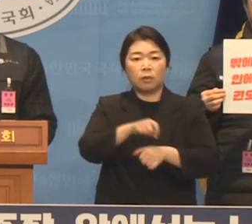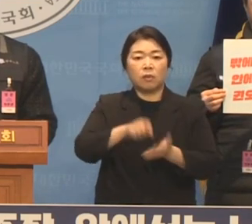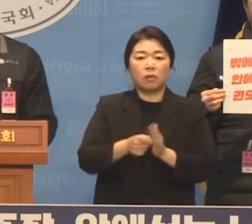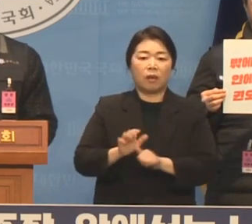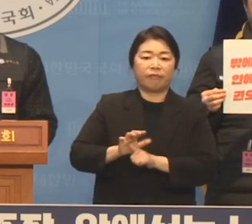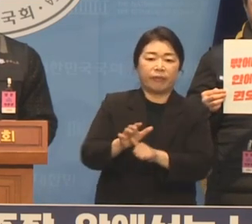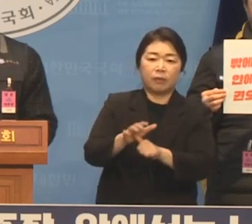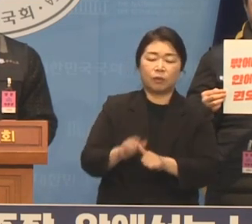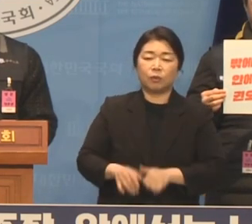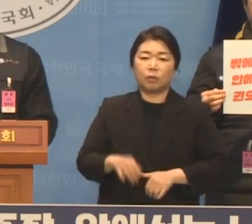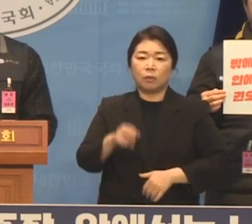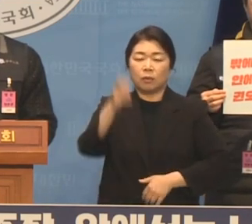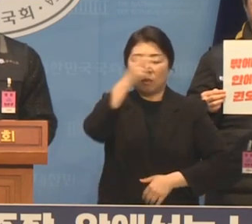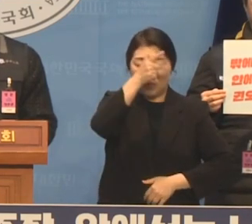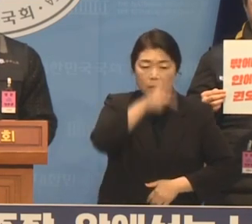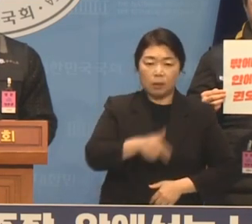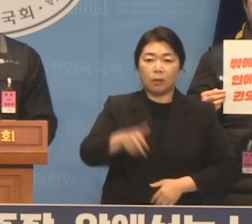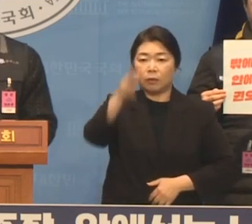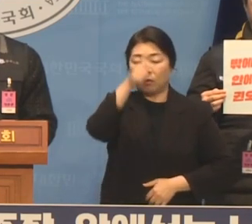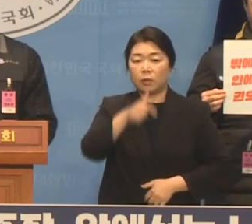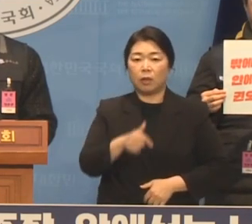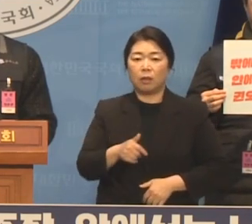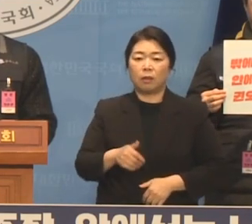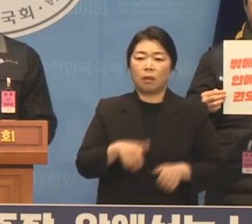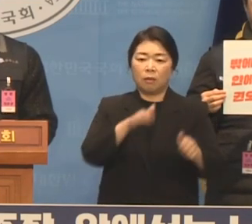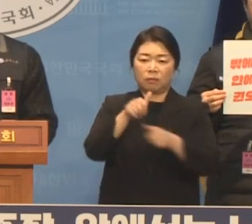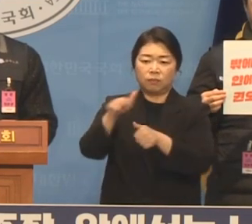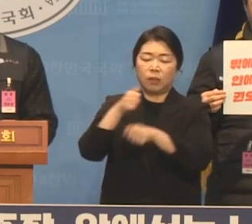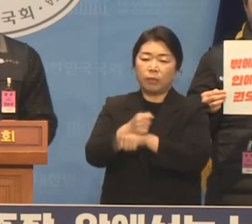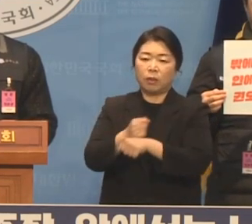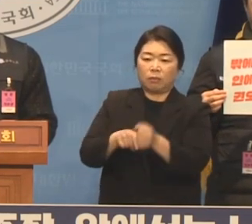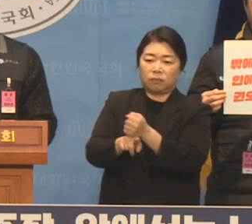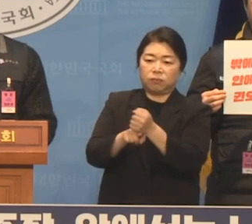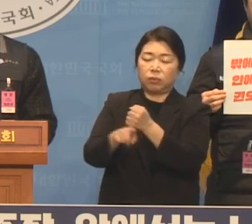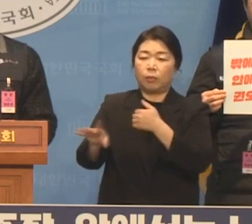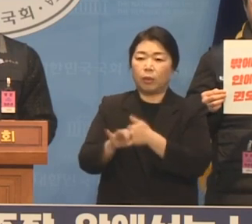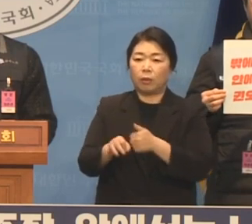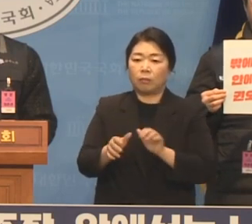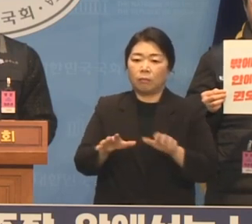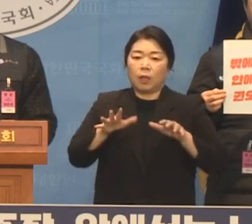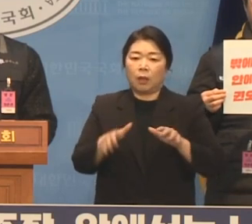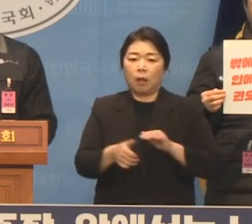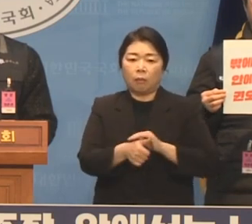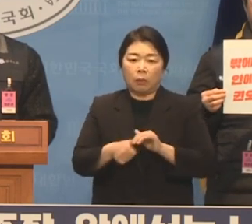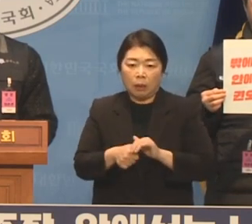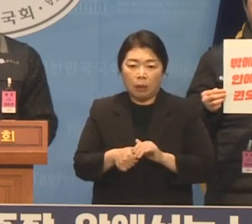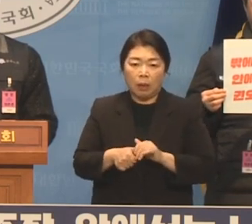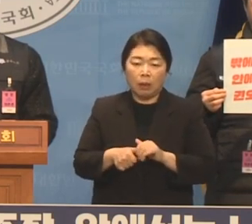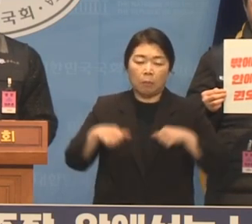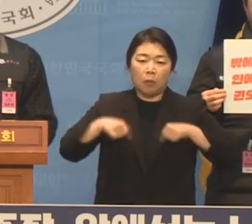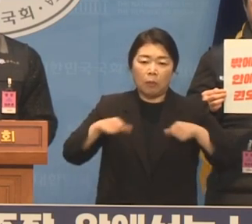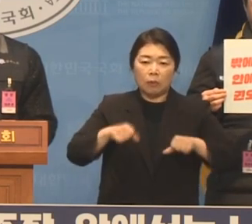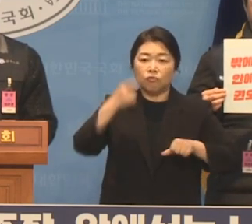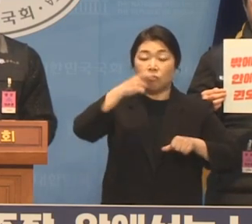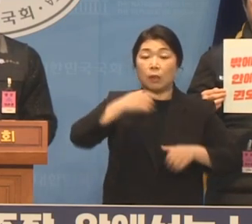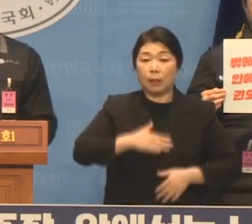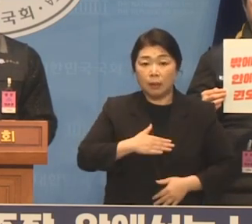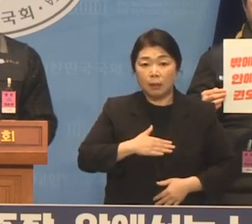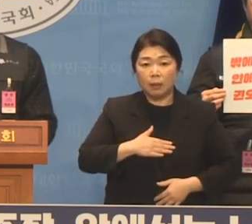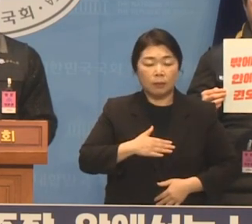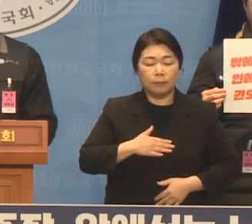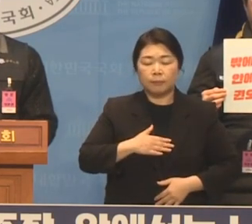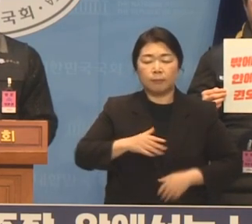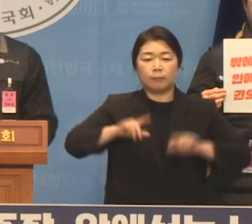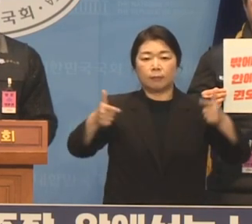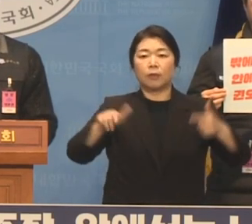누르고 검찰, 경찰 조리 돌림하면서 쫄아서 그만둘 거라 생각했을 텐데 그 정도로 까딱